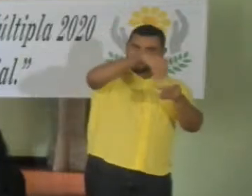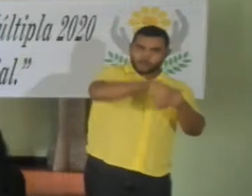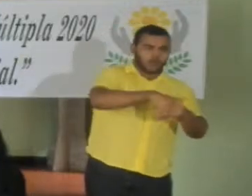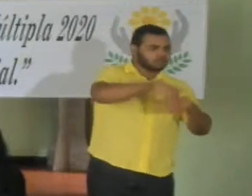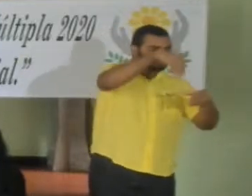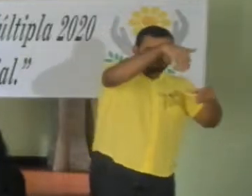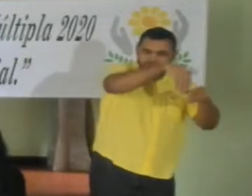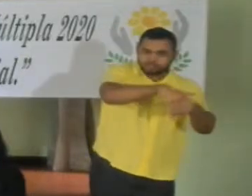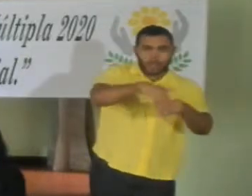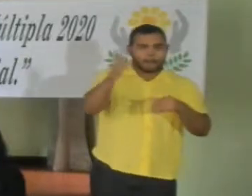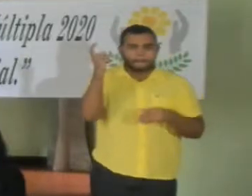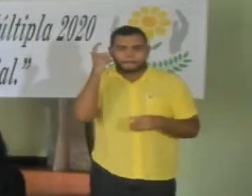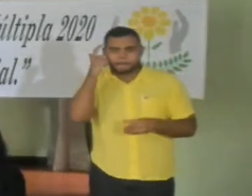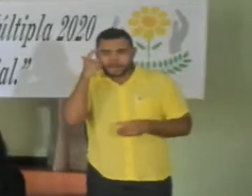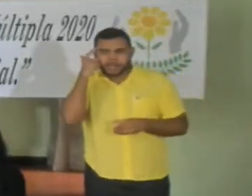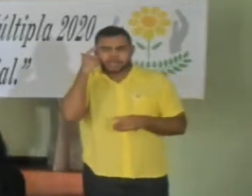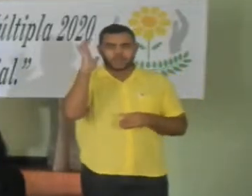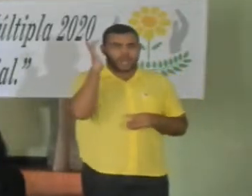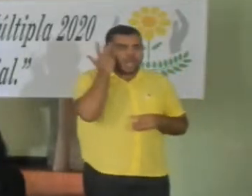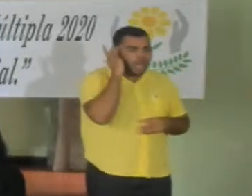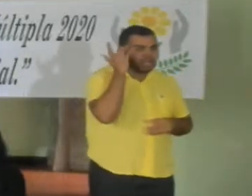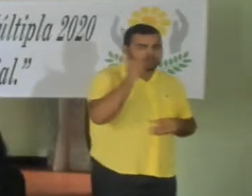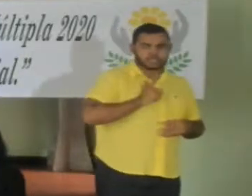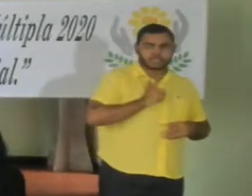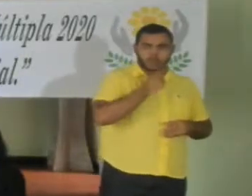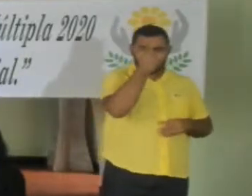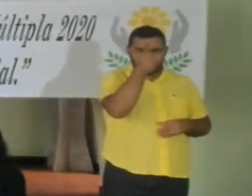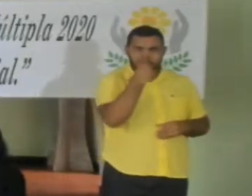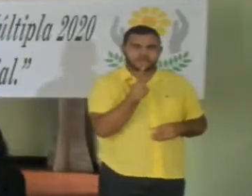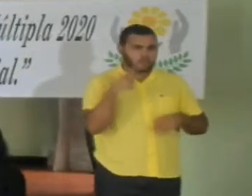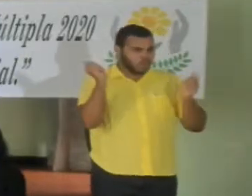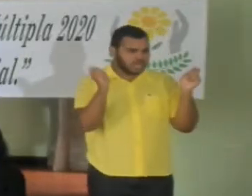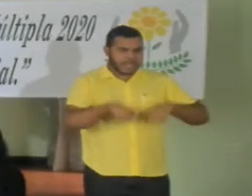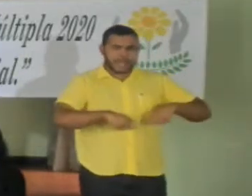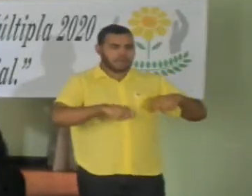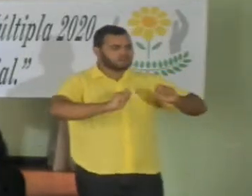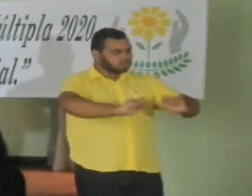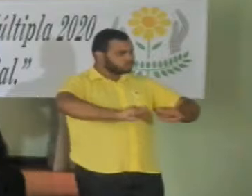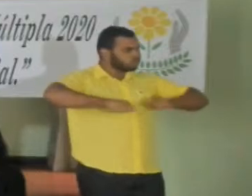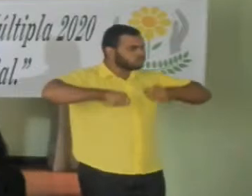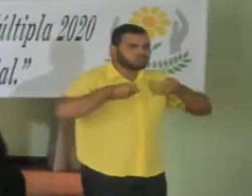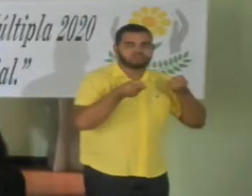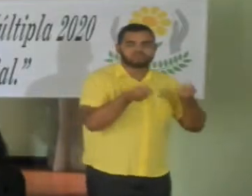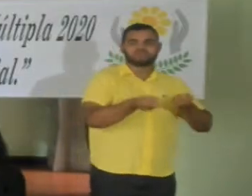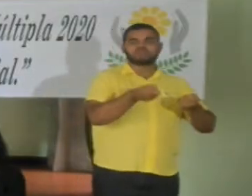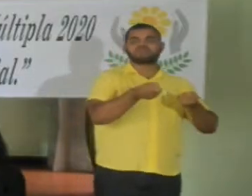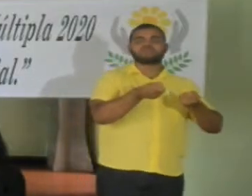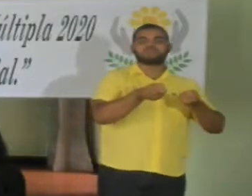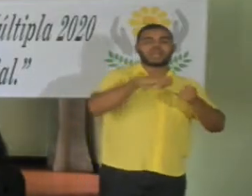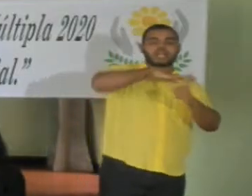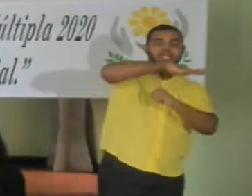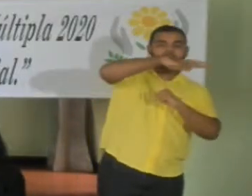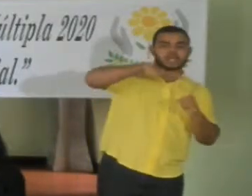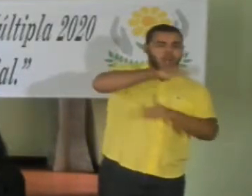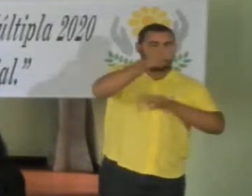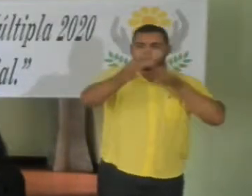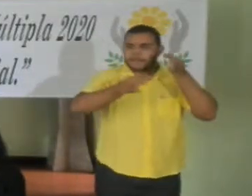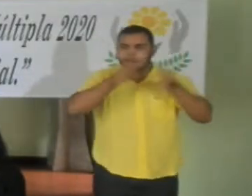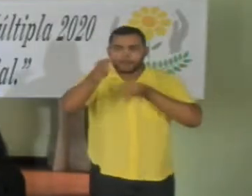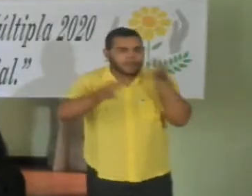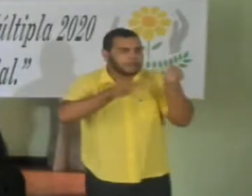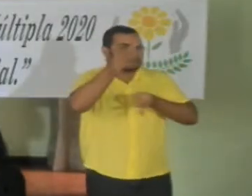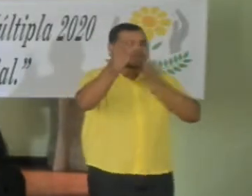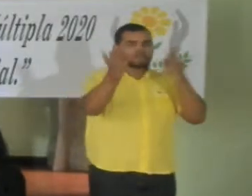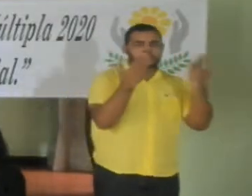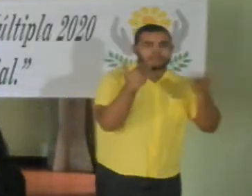que eles pensam, que eles acham que tem um perfil que pode defender eles, né, nas opiniões,